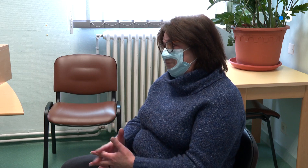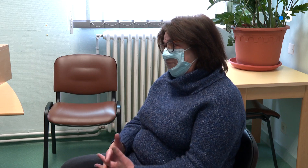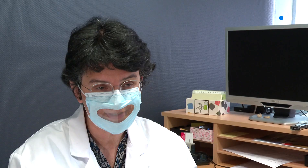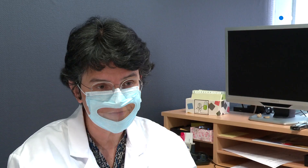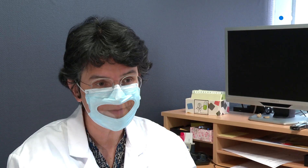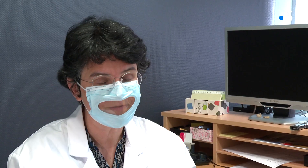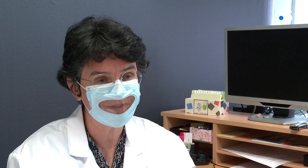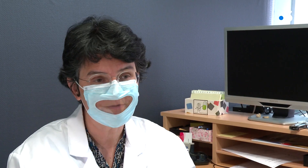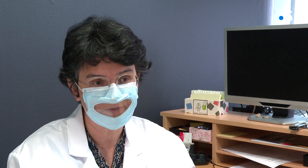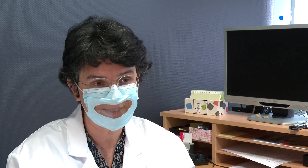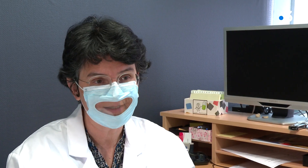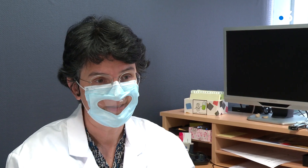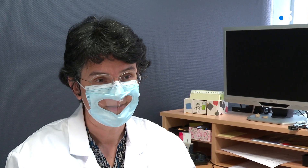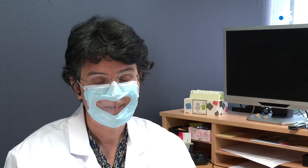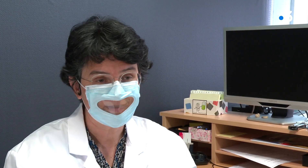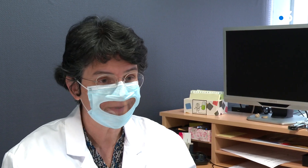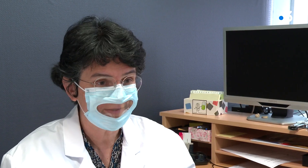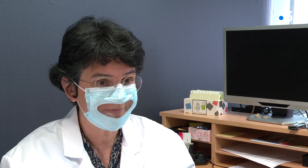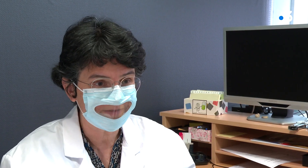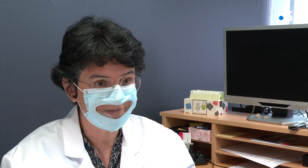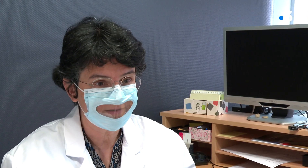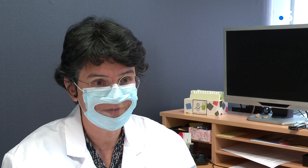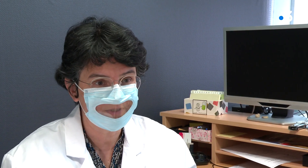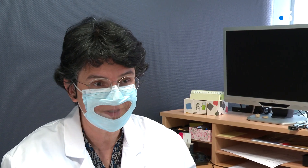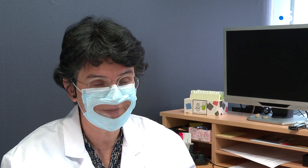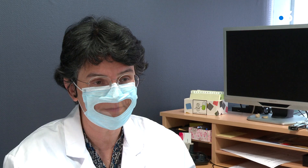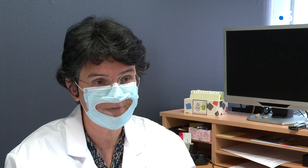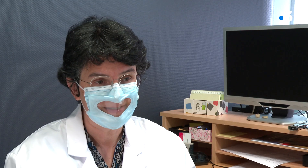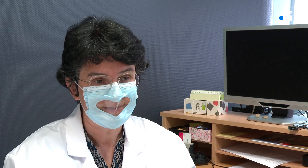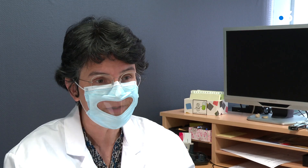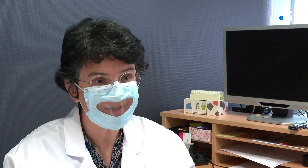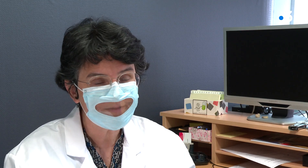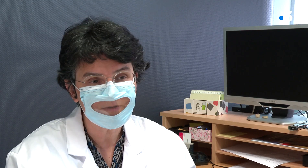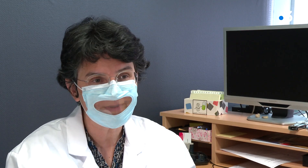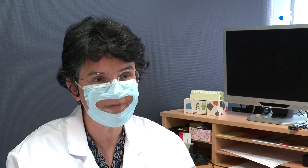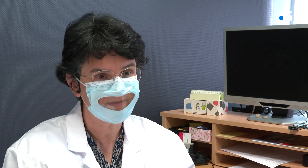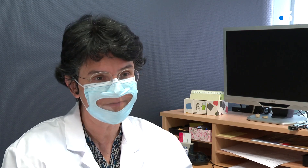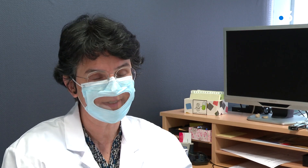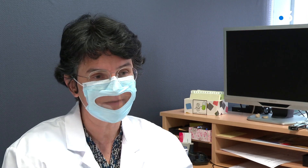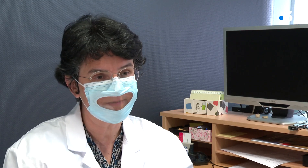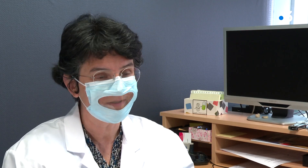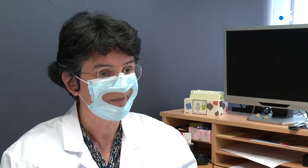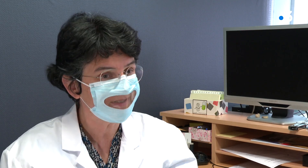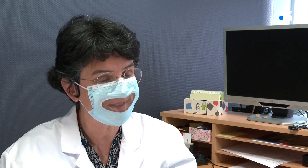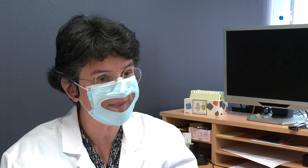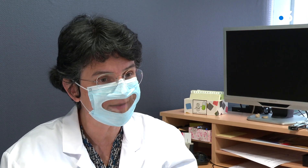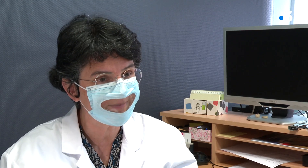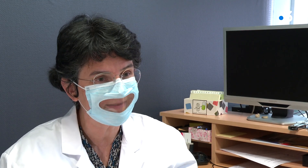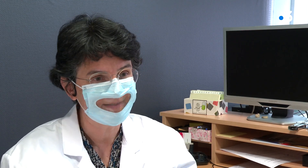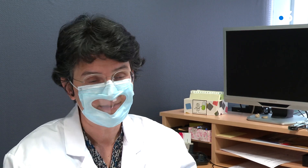J'avais des informations qui me manquaient. L'interprète, c'était parfait, traduisait parfaitement. Mais concrètement, le patient, il ne vous regarde pas parce qu'il regarde l'interprète. Ça,